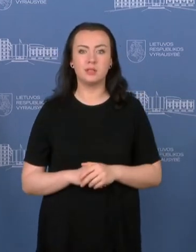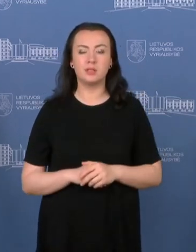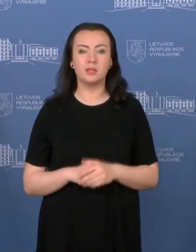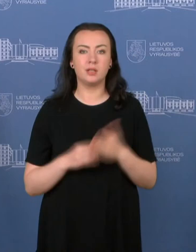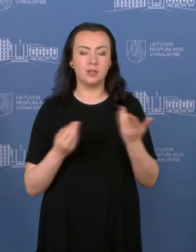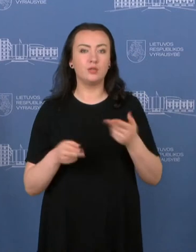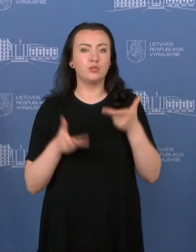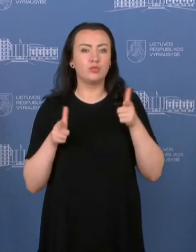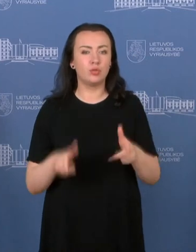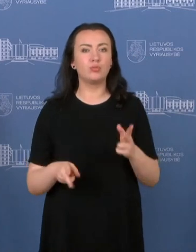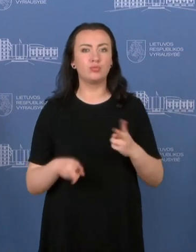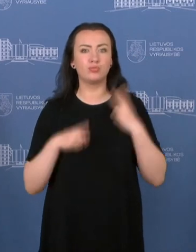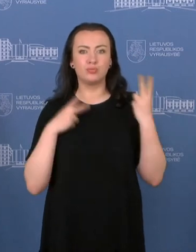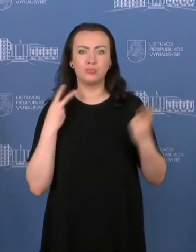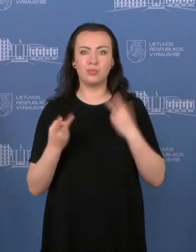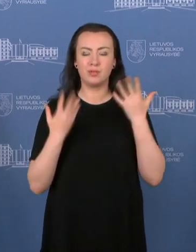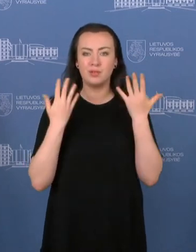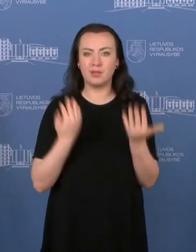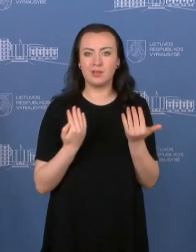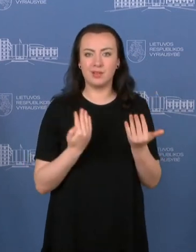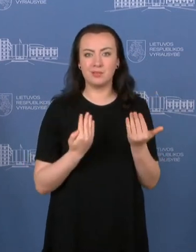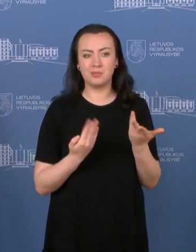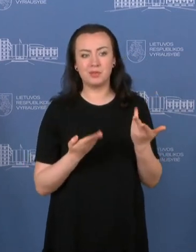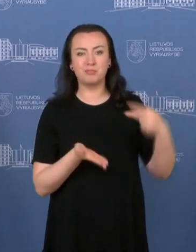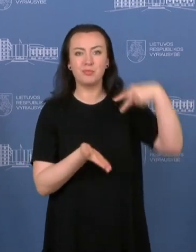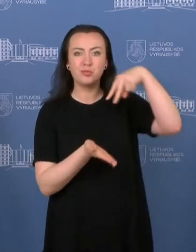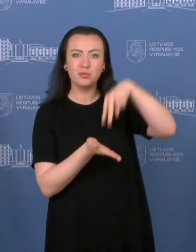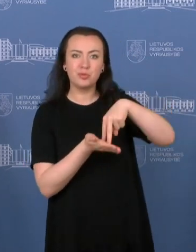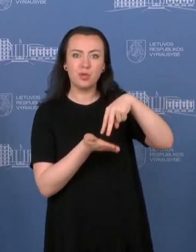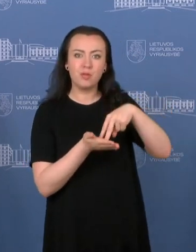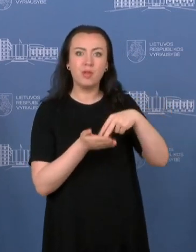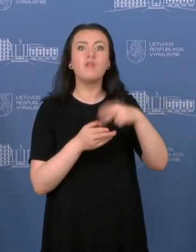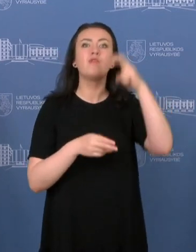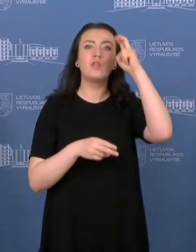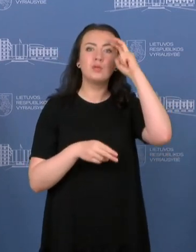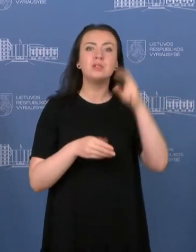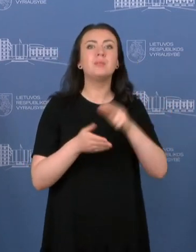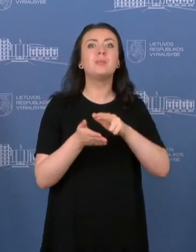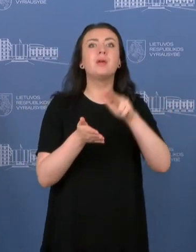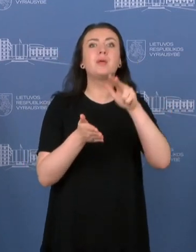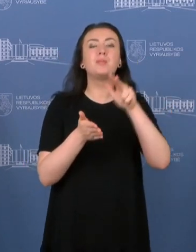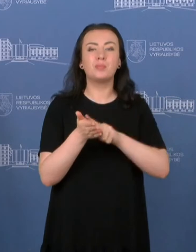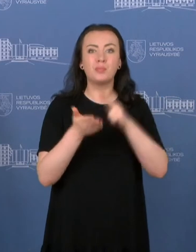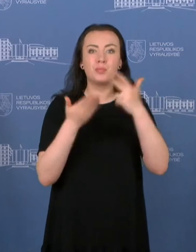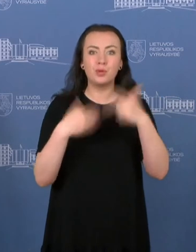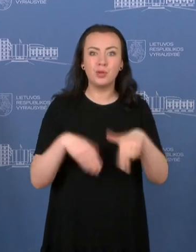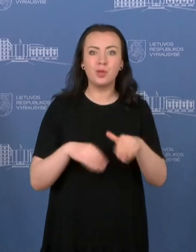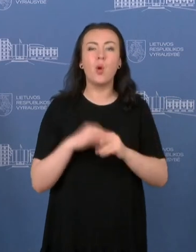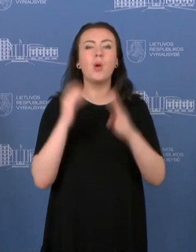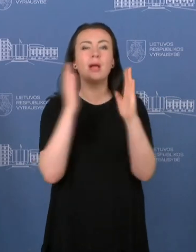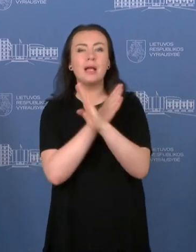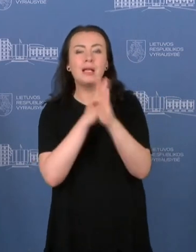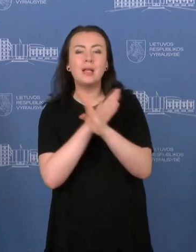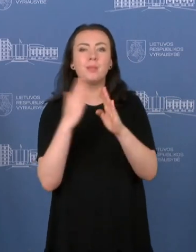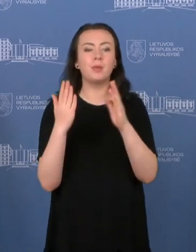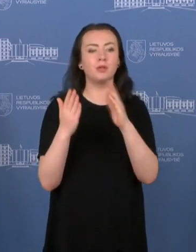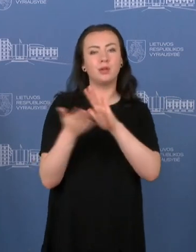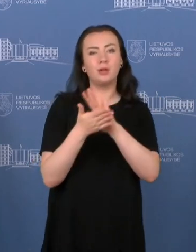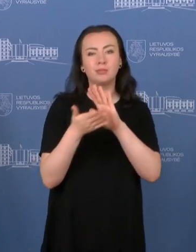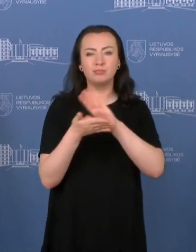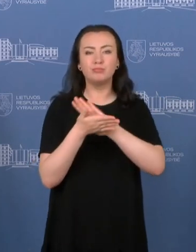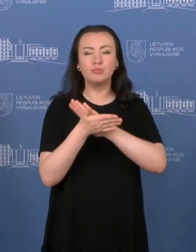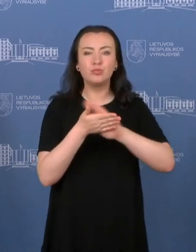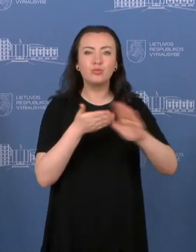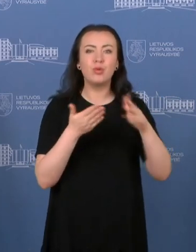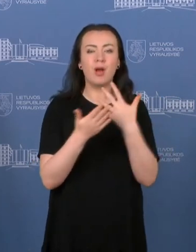Labai džiugu stovėti tiek prieš kameras, tiek po vyriausybės nutarimo. Klimato aktyvistai dažnai sako, valdžia turi